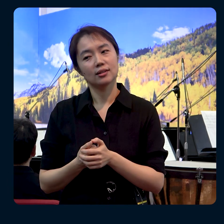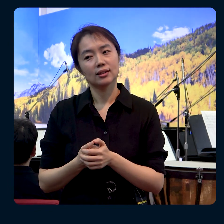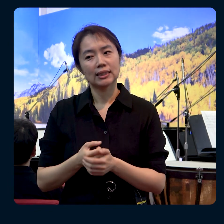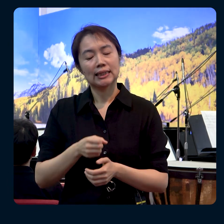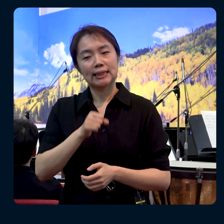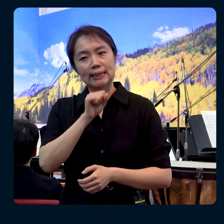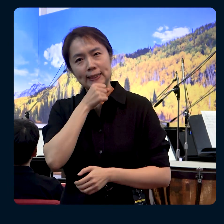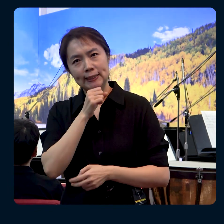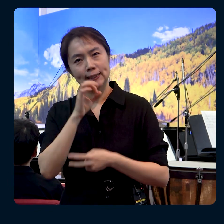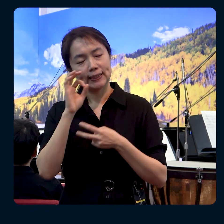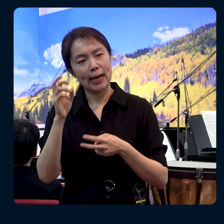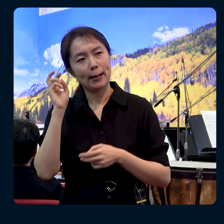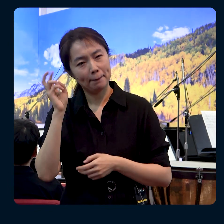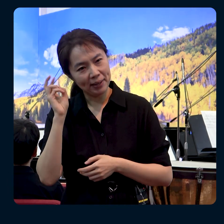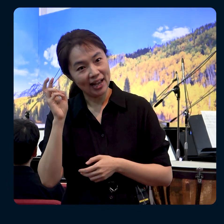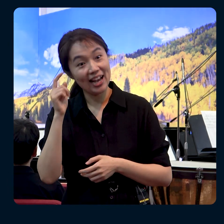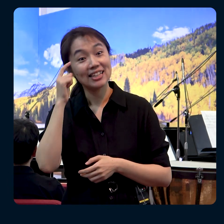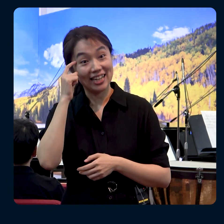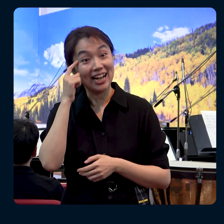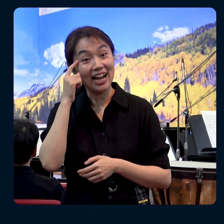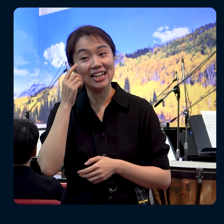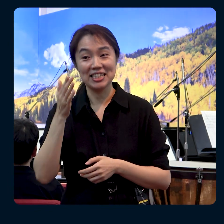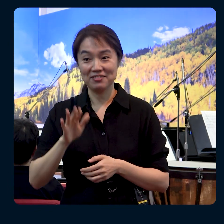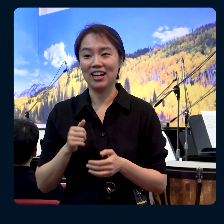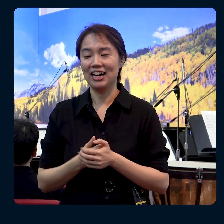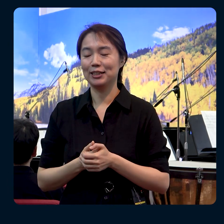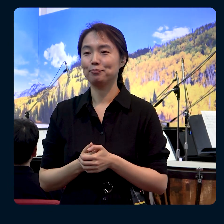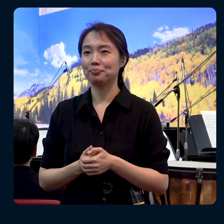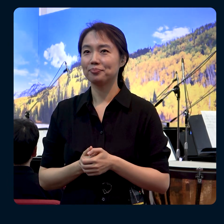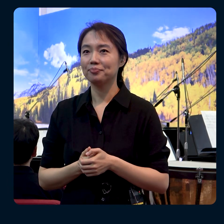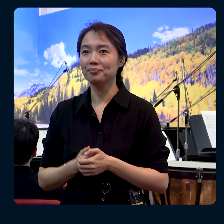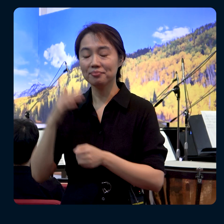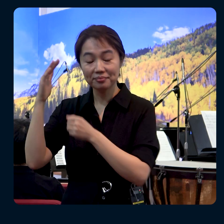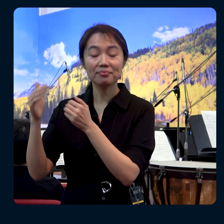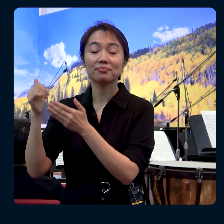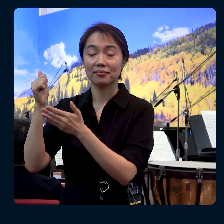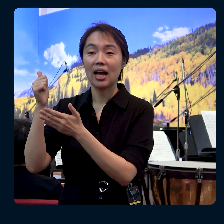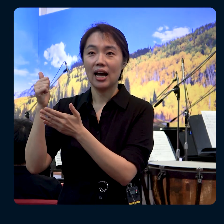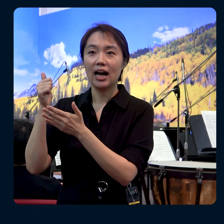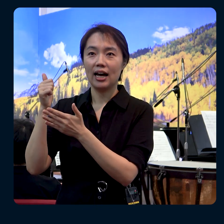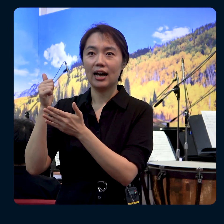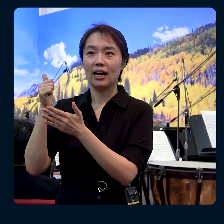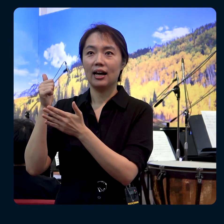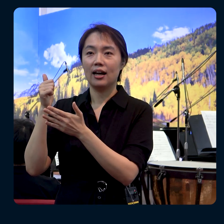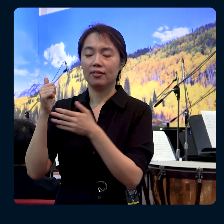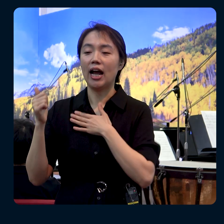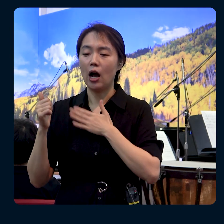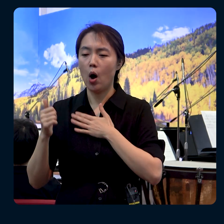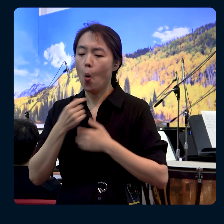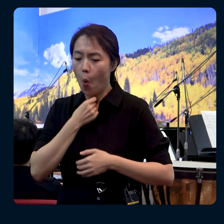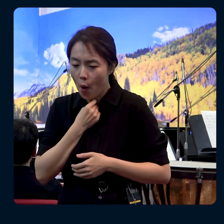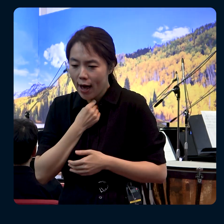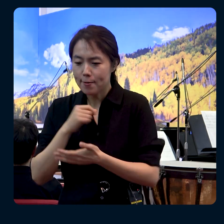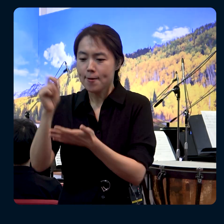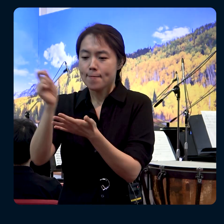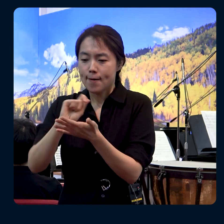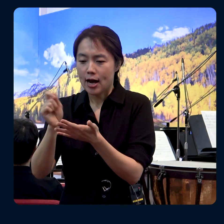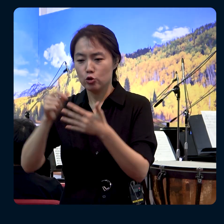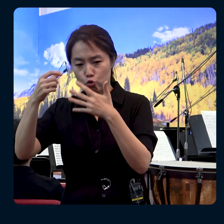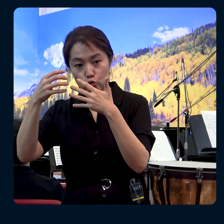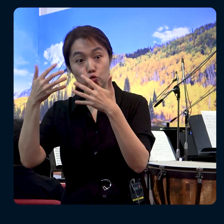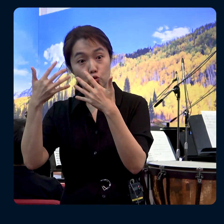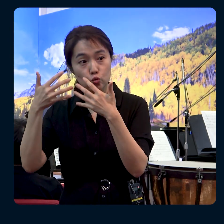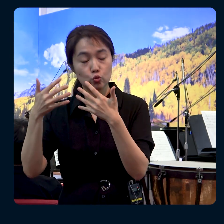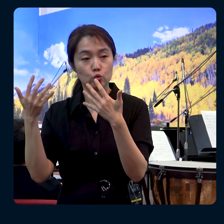없지만 이거예요. 그래도 하여간 건축위원회에서는 그래도 뭐 하나님이 주신 마음이니까 그래서 그냥 뭐가 필요하냐, 뭐 체육관도 필요하지,